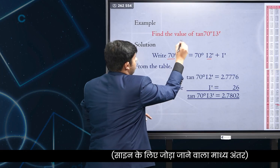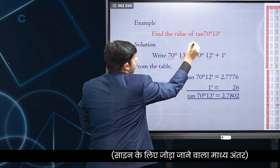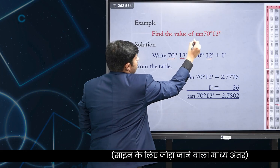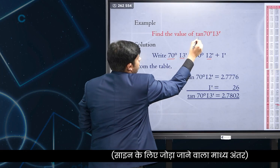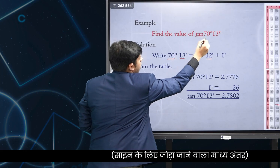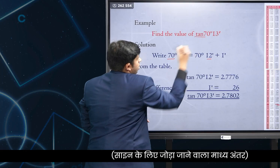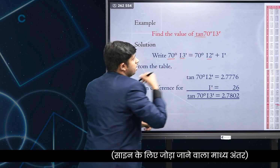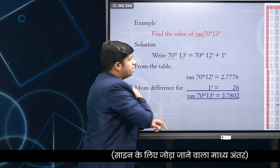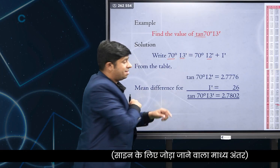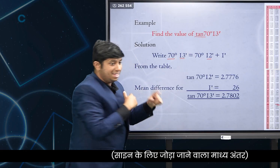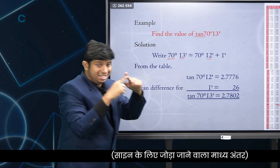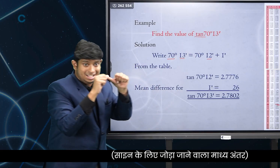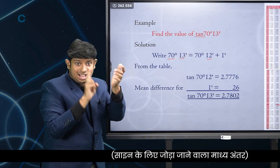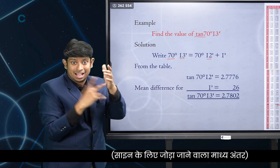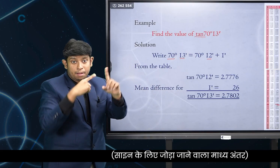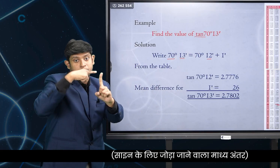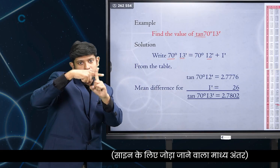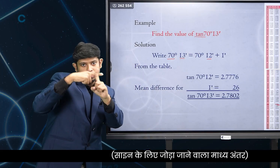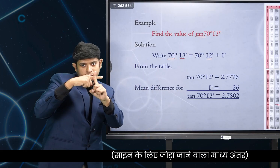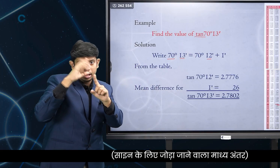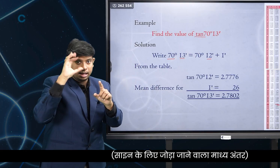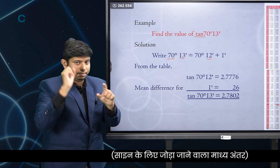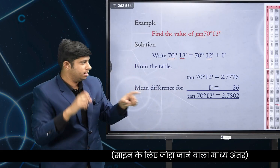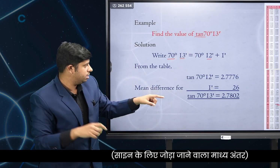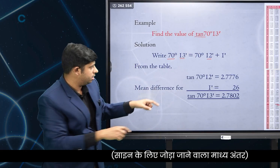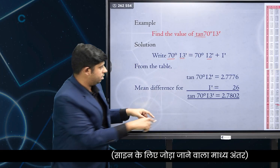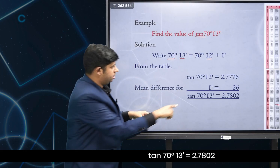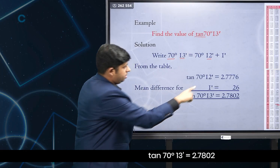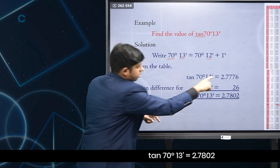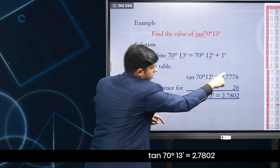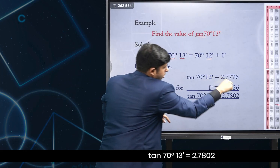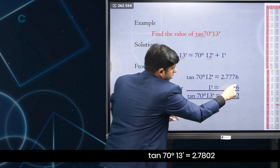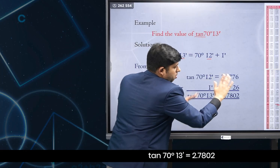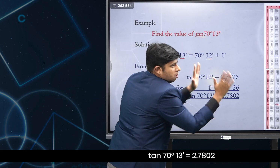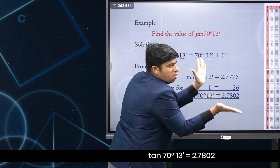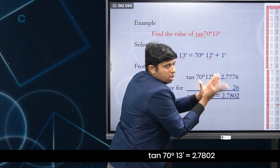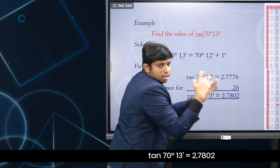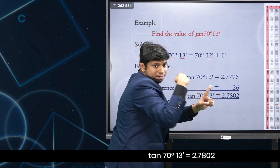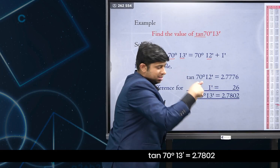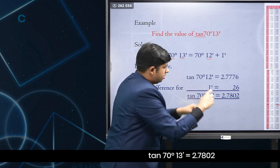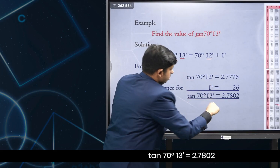साइन के लिए जोड़ा जाने वाला माध्य अंतर tan 70 डिग्री 13 मिनट्स इज इक्वल